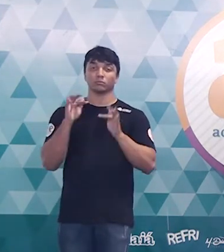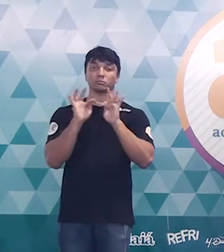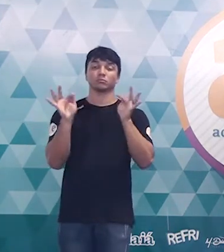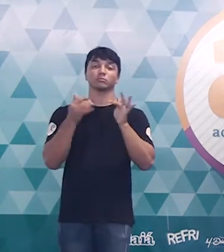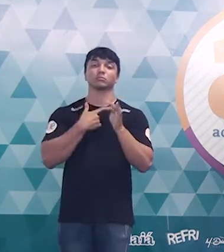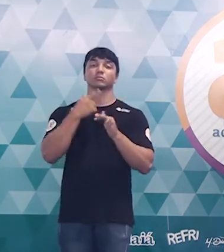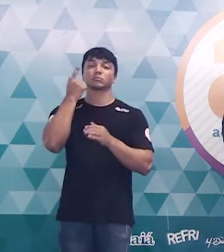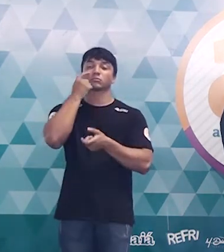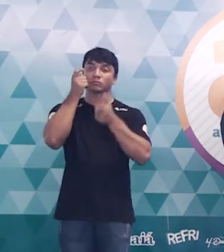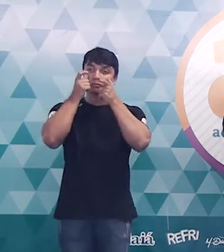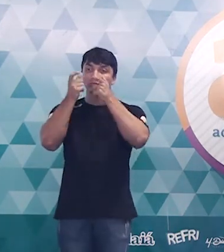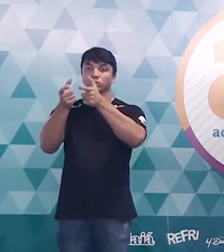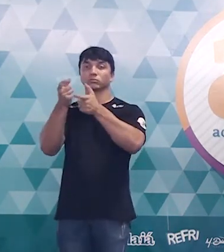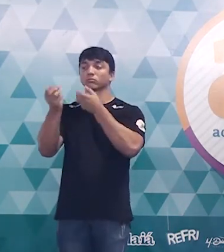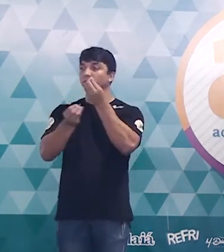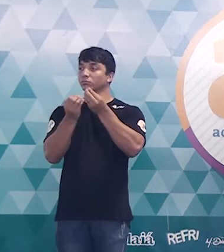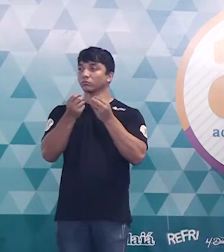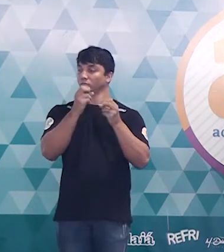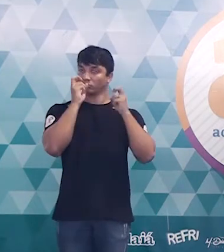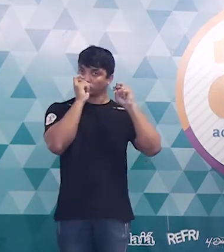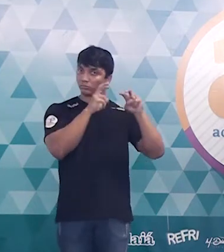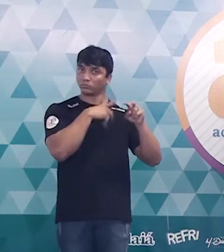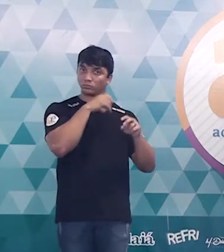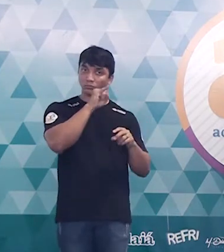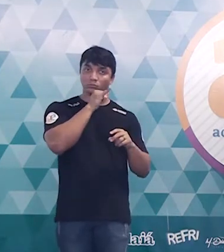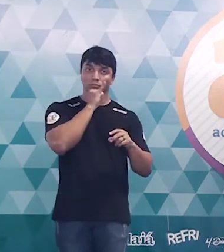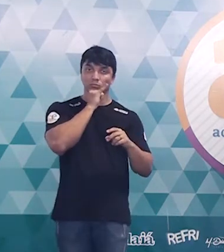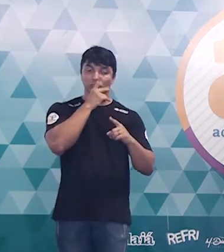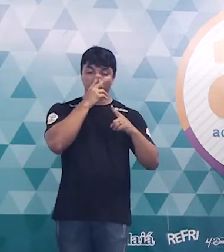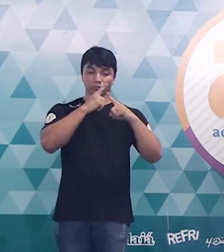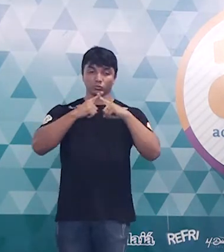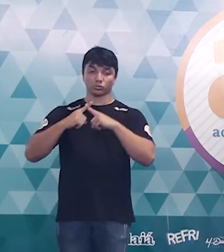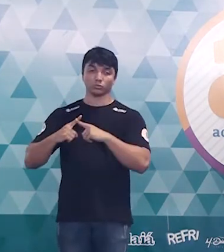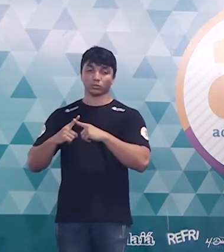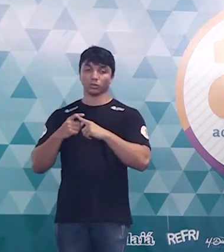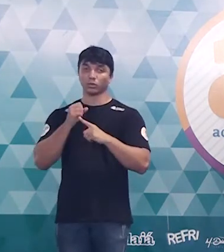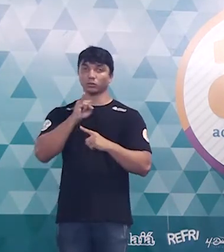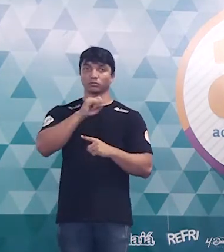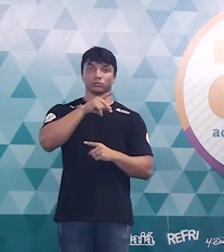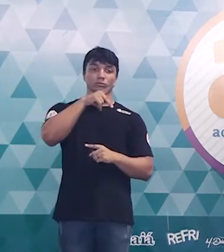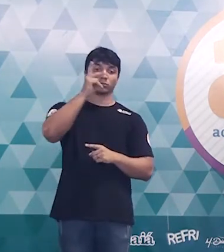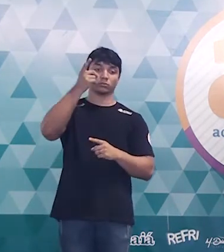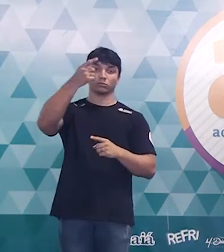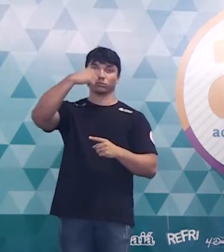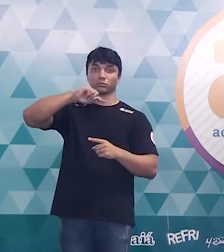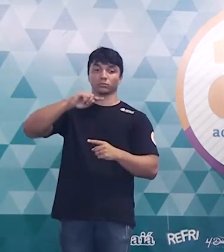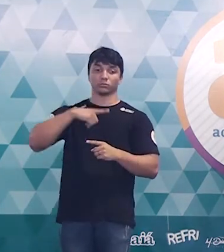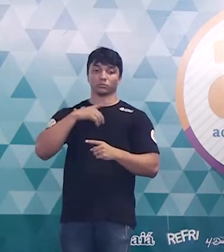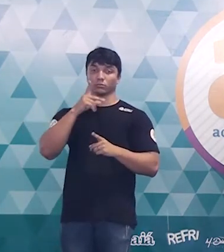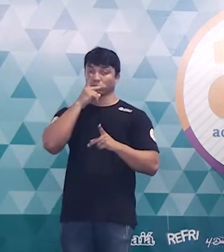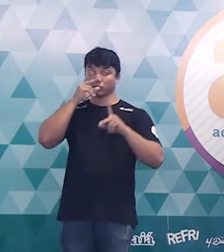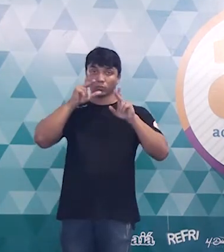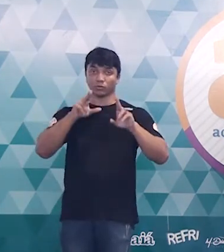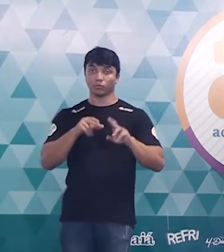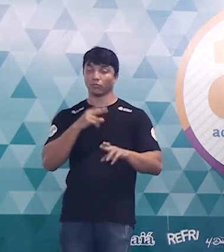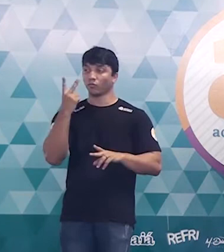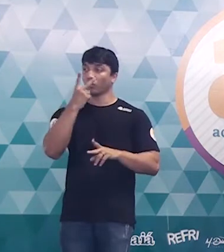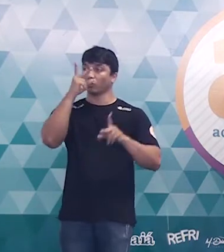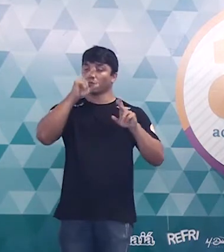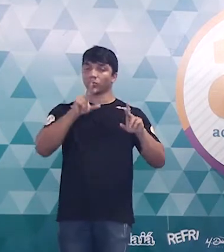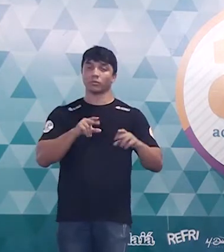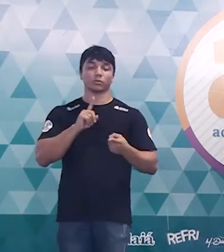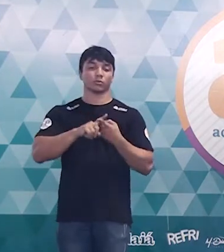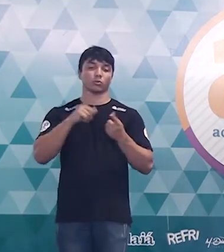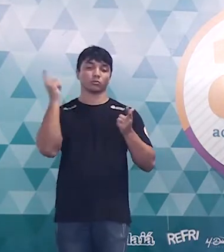é interessante observar que se você multiplicar o que está em cima e embaixo por um mesmo valor, também